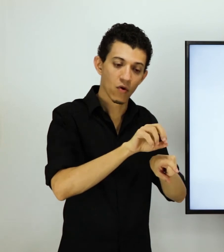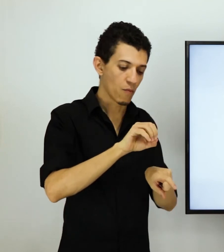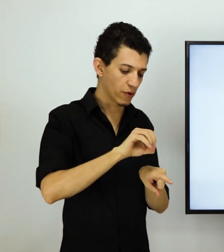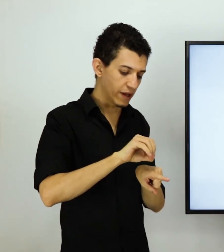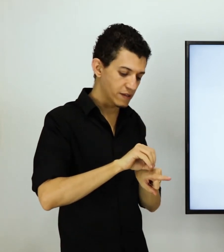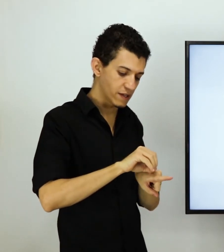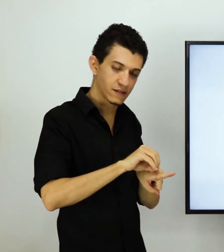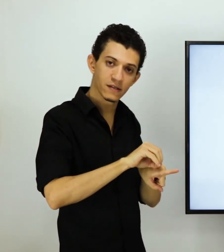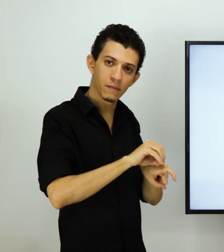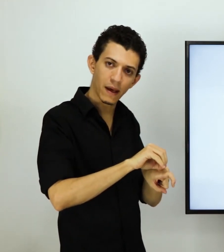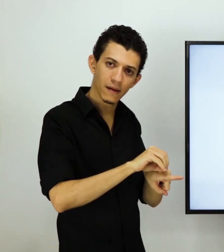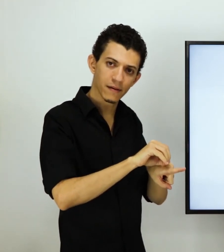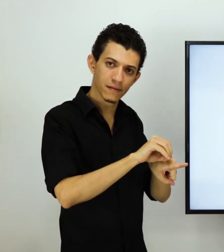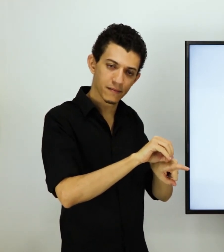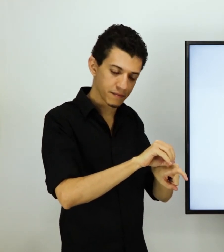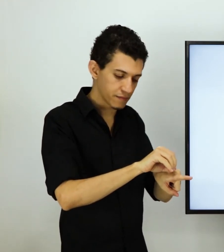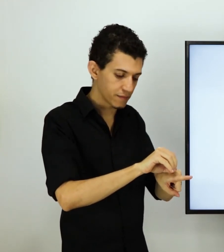Ou poderia ser assim também.